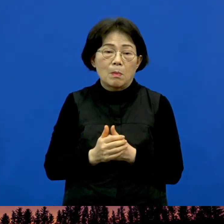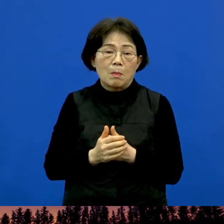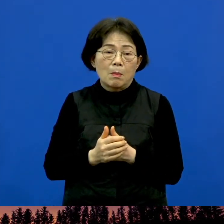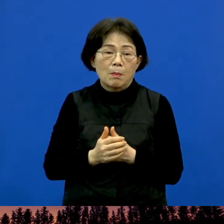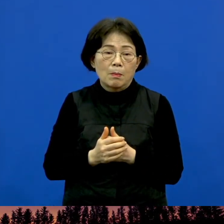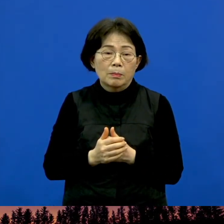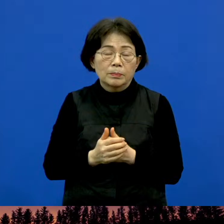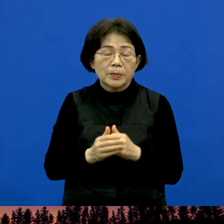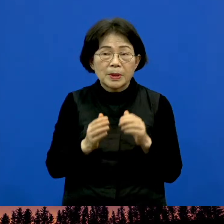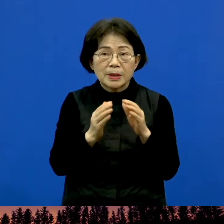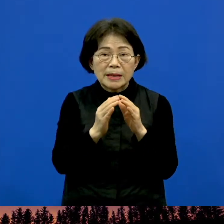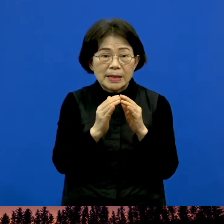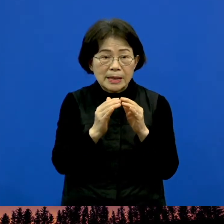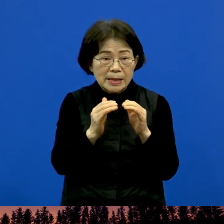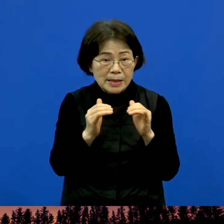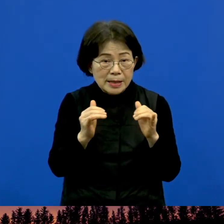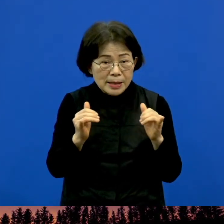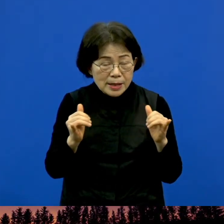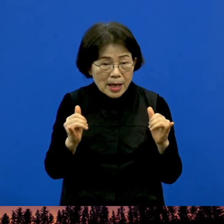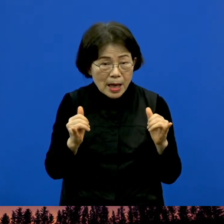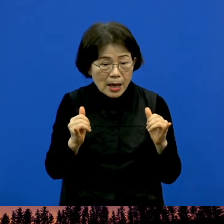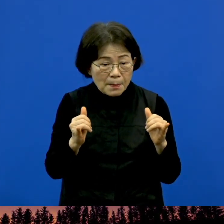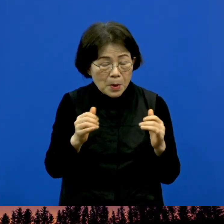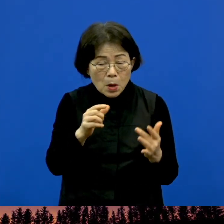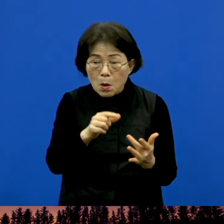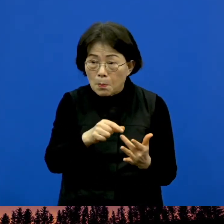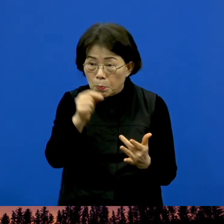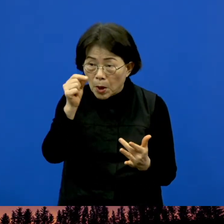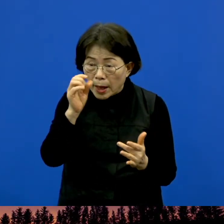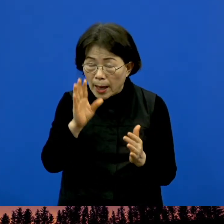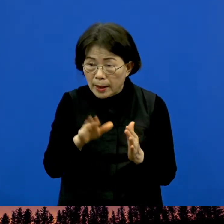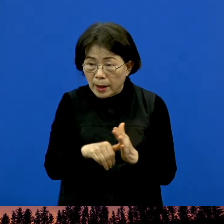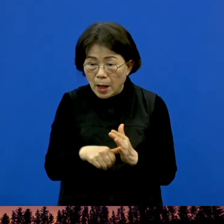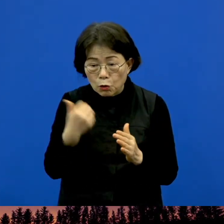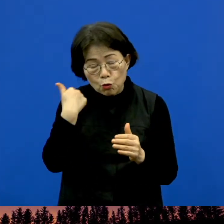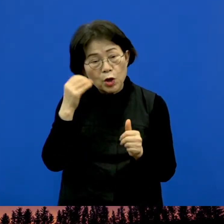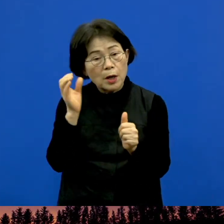이 인사를 누구에게 위임하지 않는다는 게 직접 챙기셨다는 거예요.